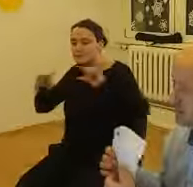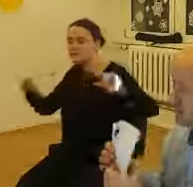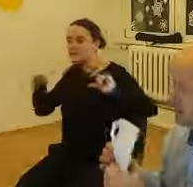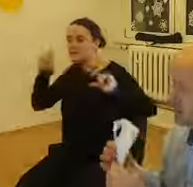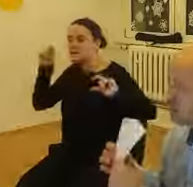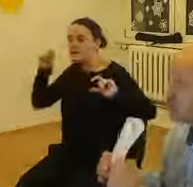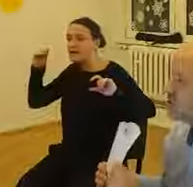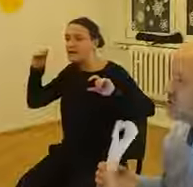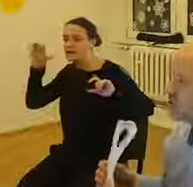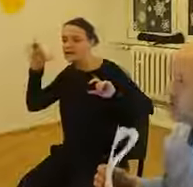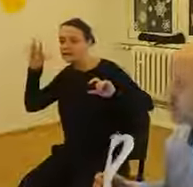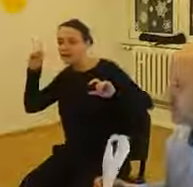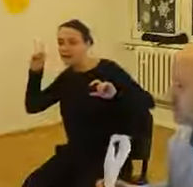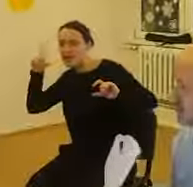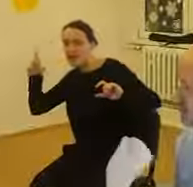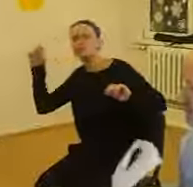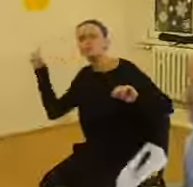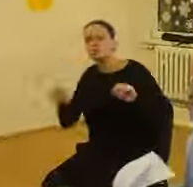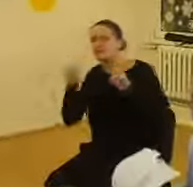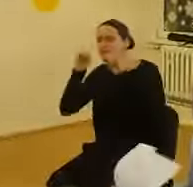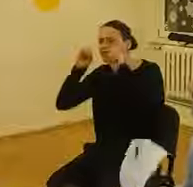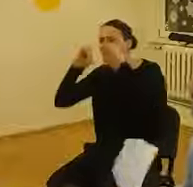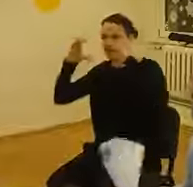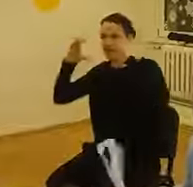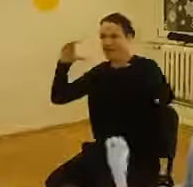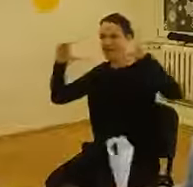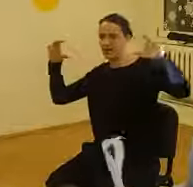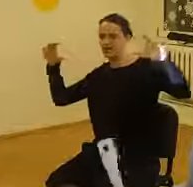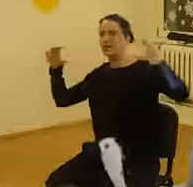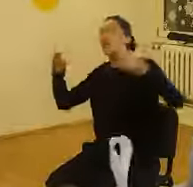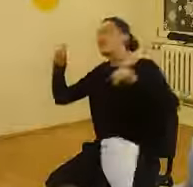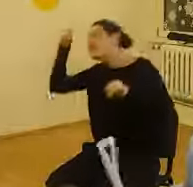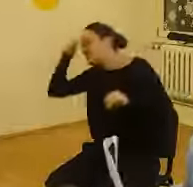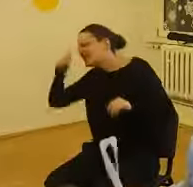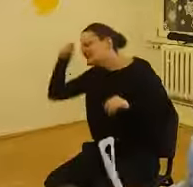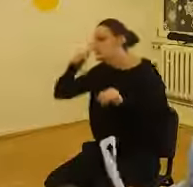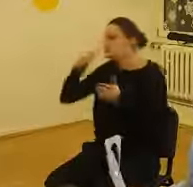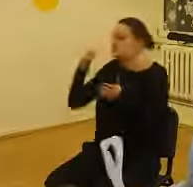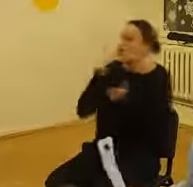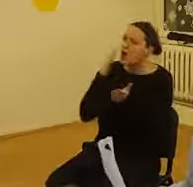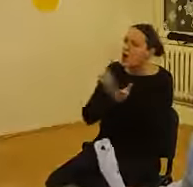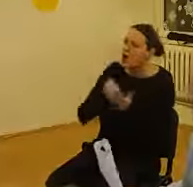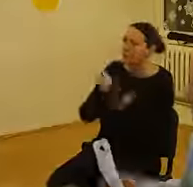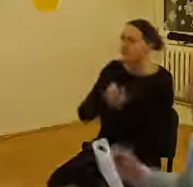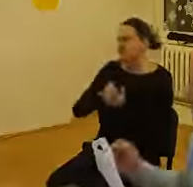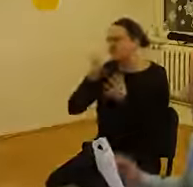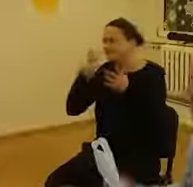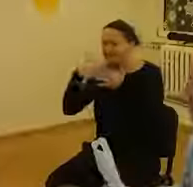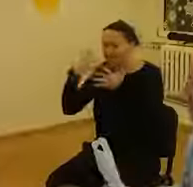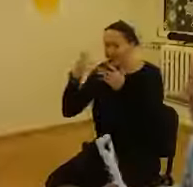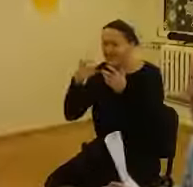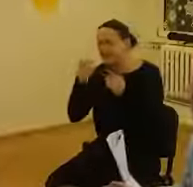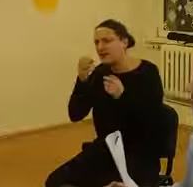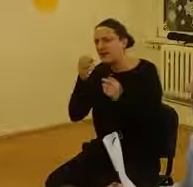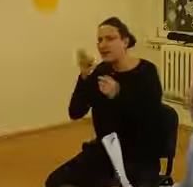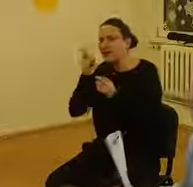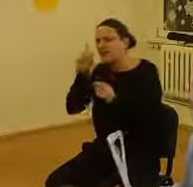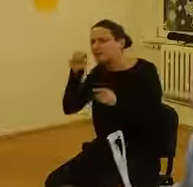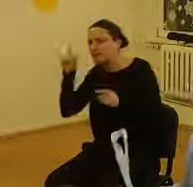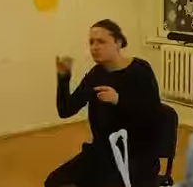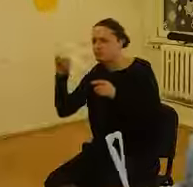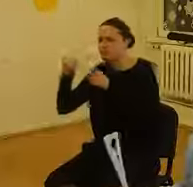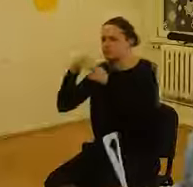PESEL, który musi być wyraźny. Może być nazwisko niewyraźne, adres może być niewyraźny, albo nawet nie mieć jakiejś literki.